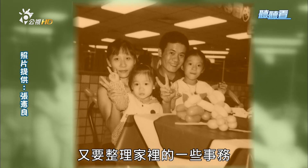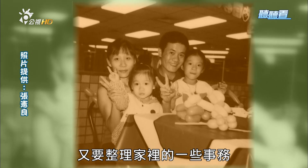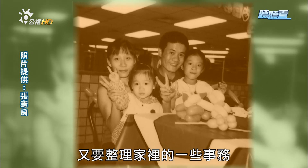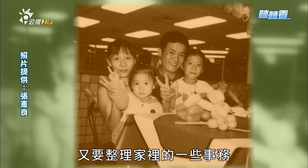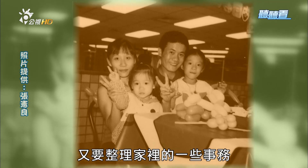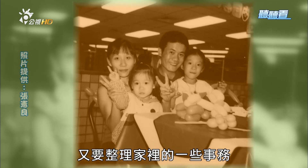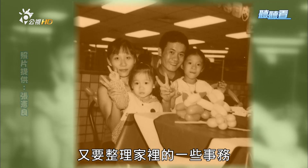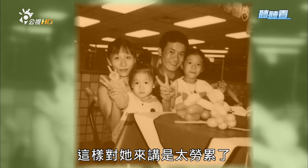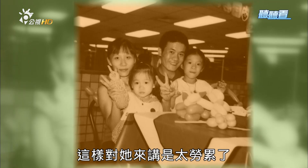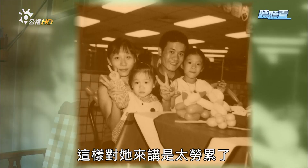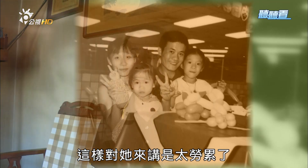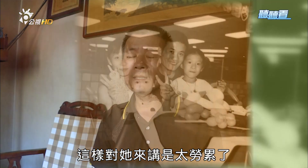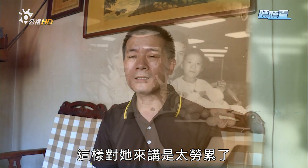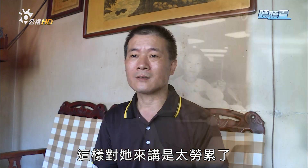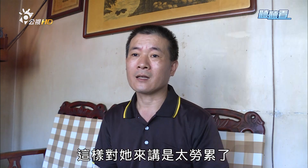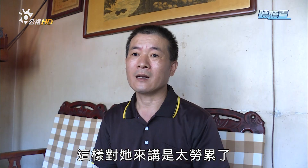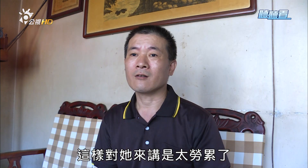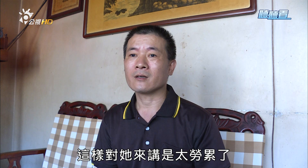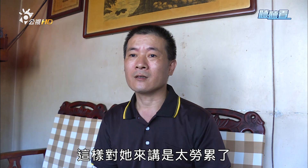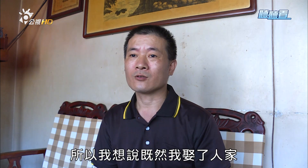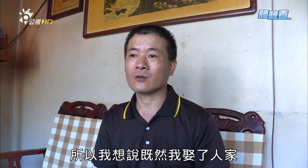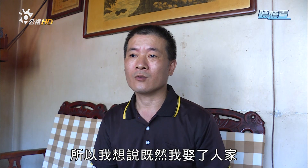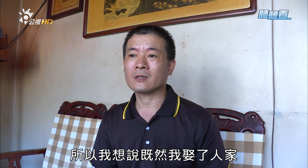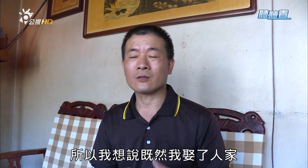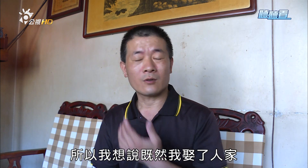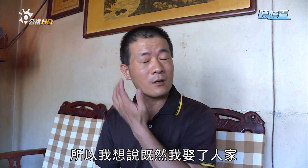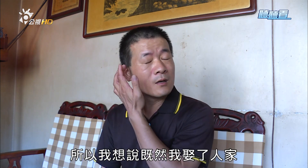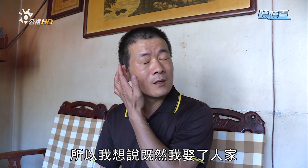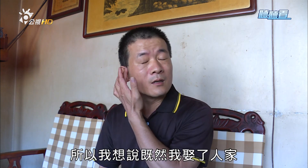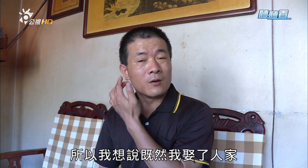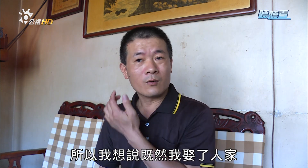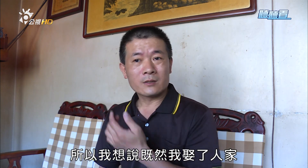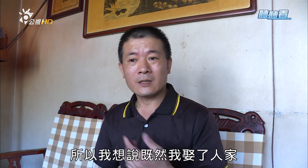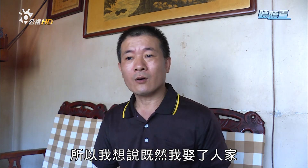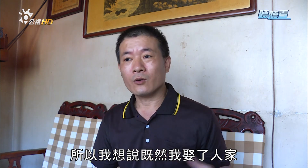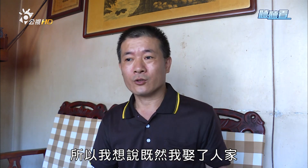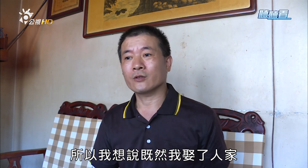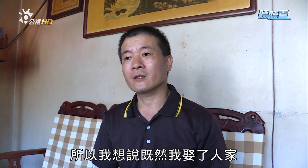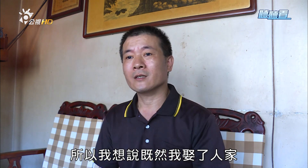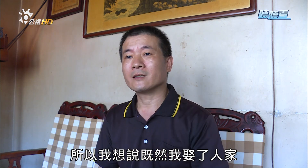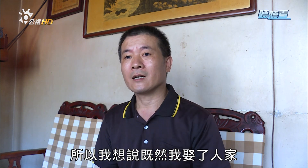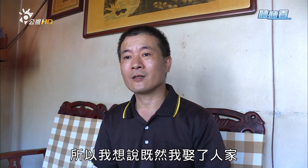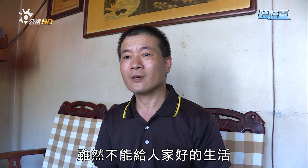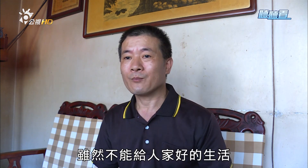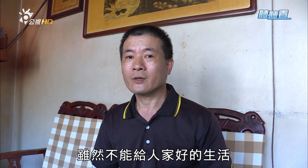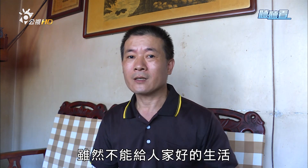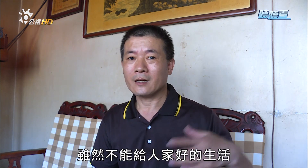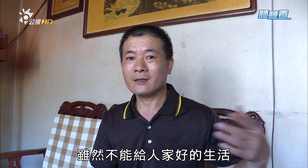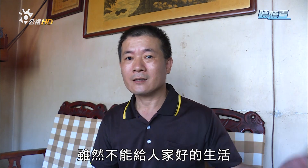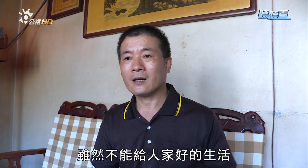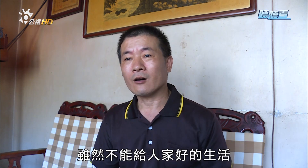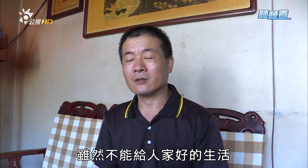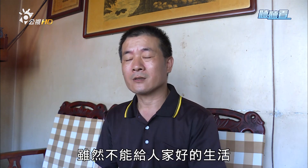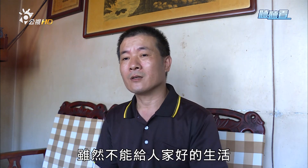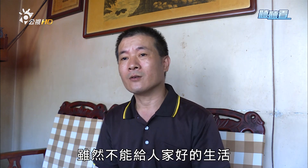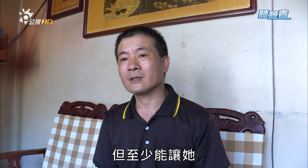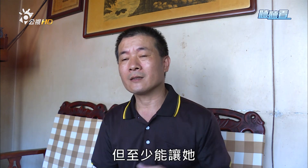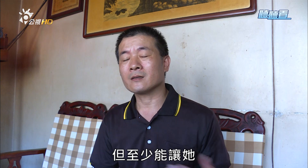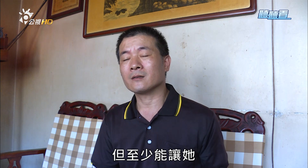些事物，这样对他来讲是太劳累了。所以我想说，既然我娶了人家，虽然不能给人家好的生活，但至